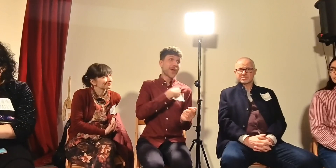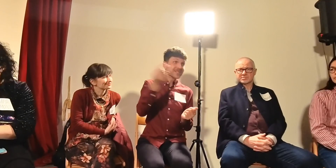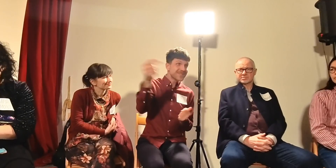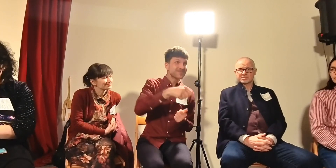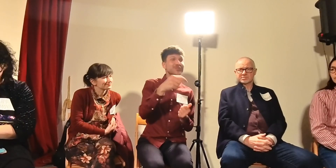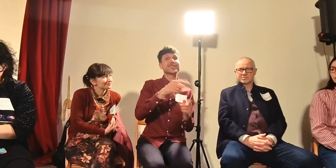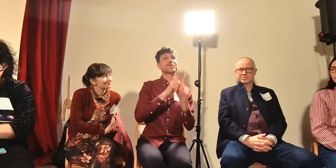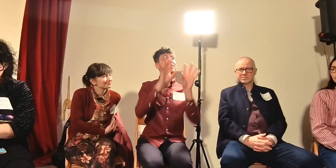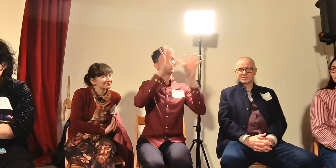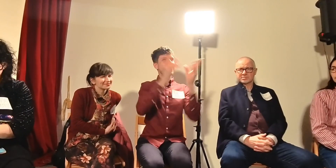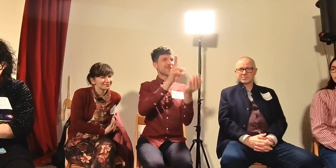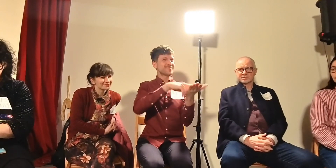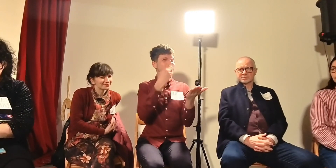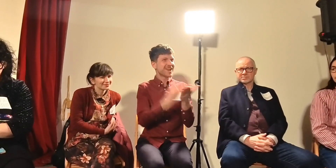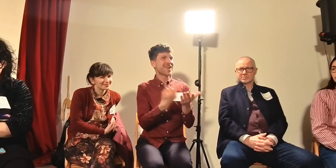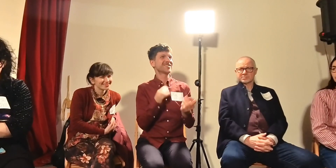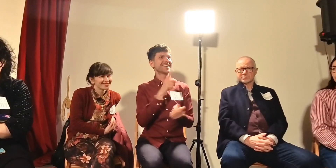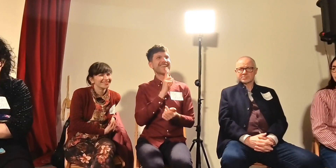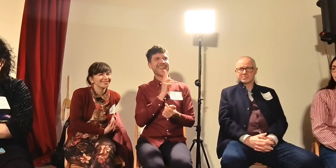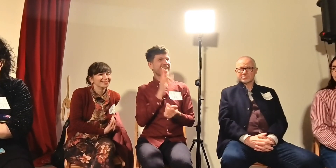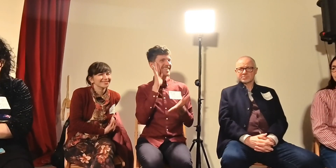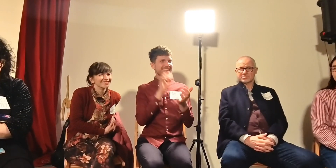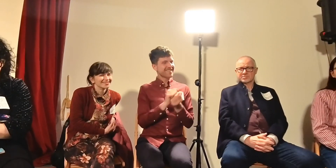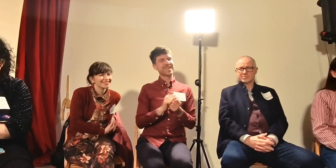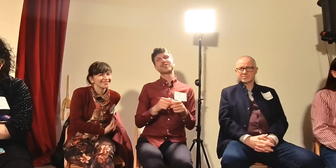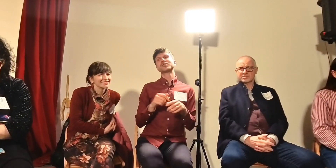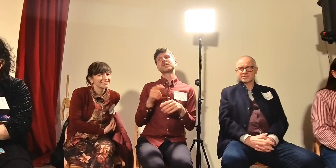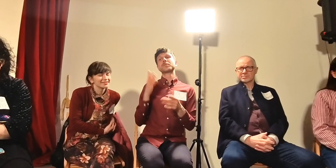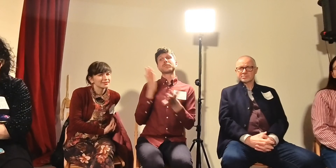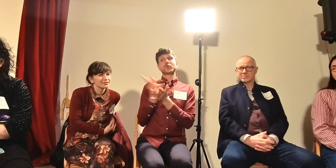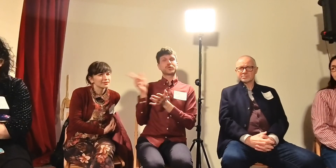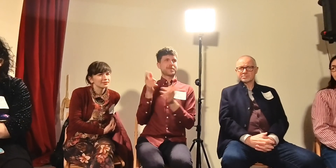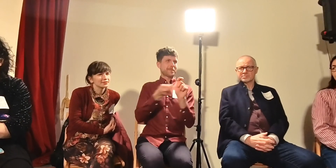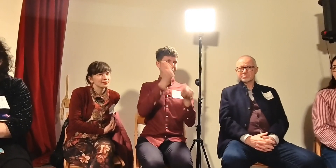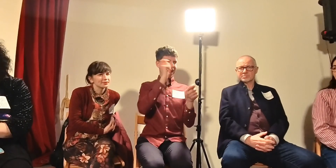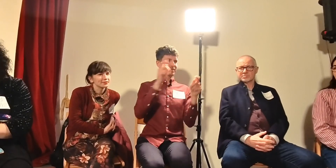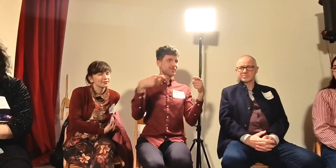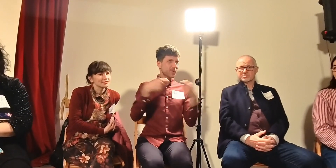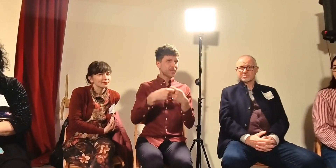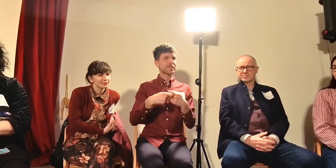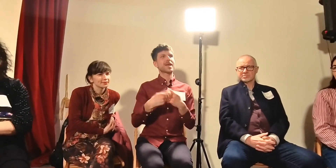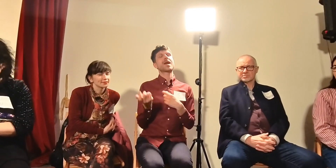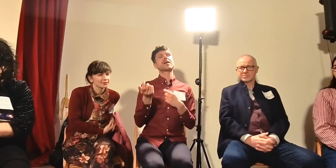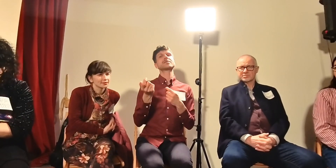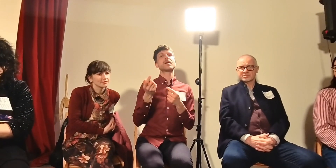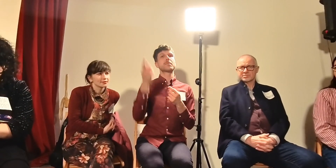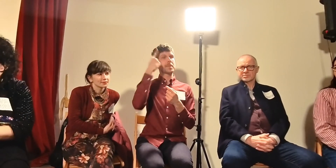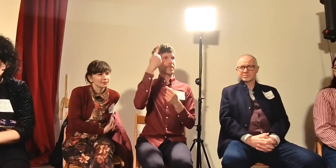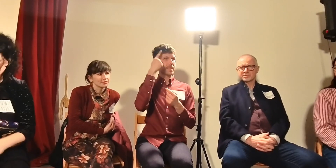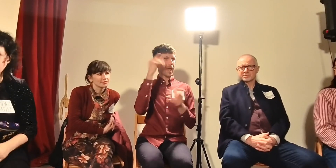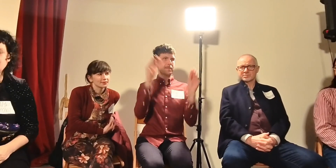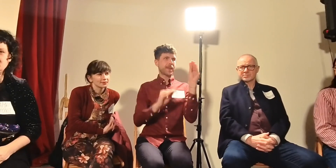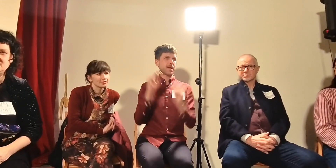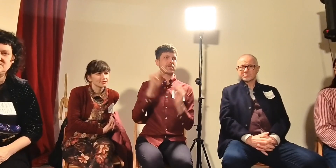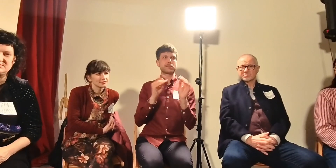tlumočnice, která chodila poctivě na ta setkání, všechno mě překládala a já jsem teda k tomu velmi tu